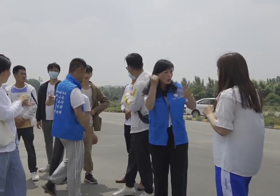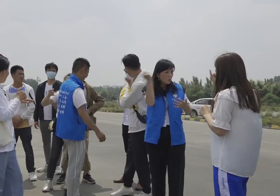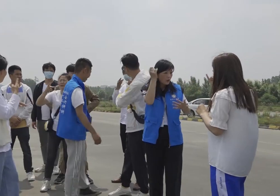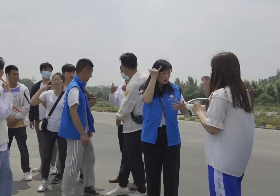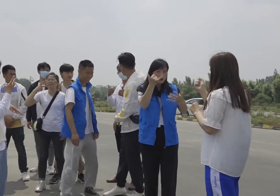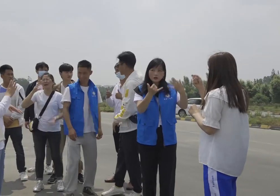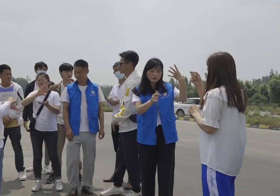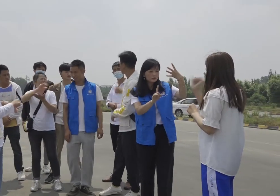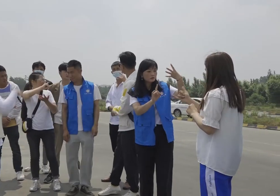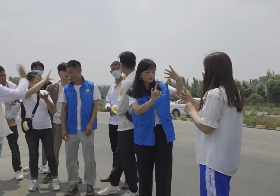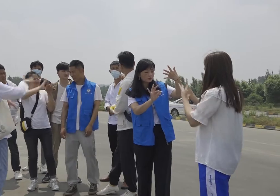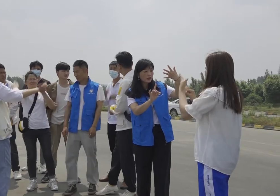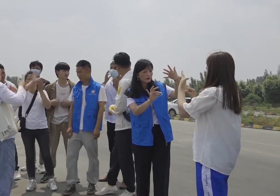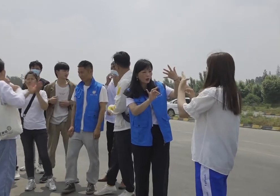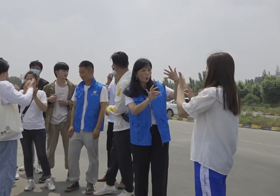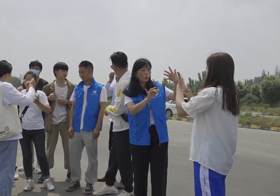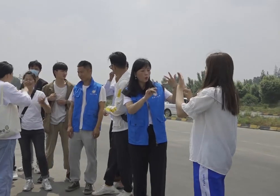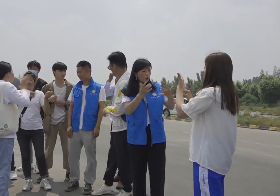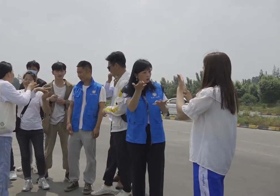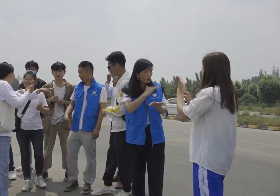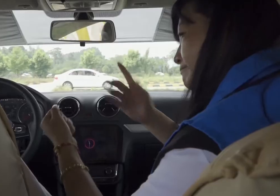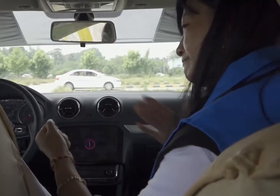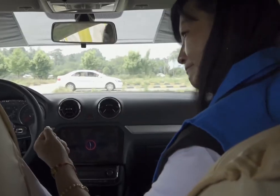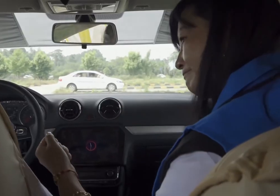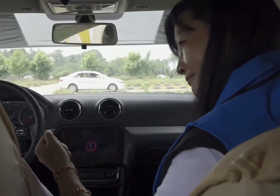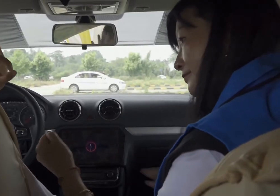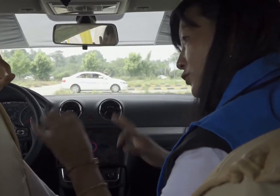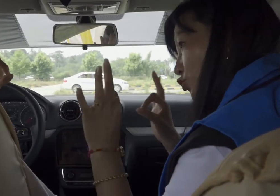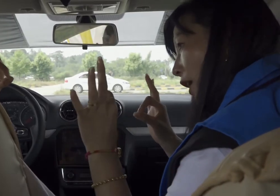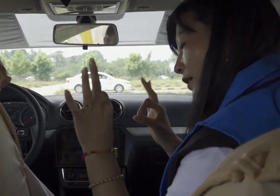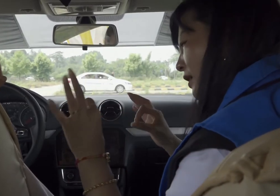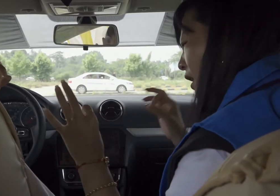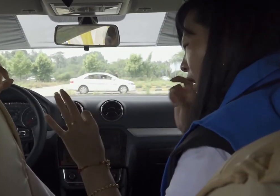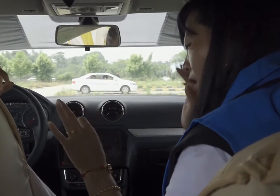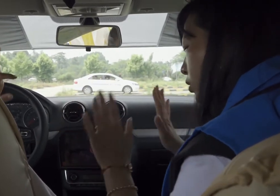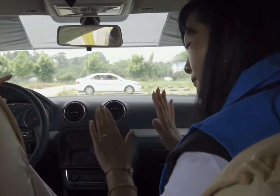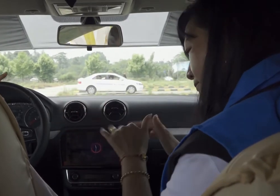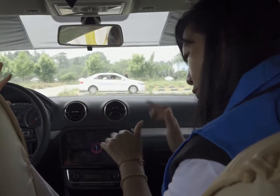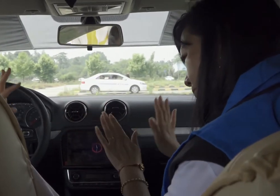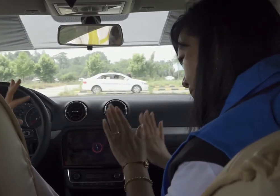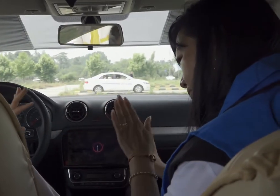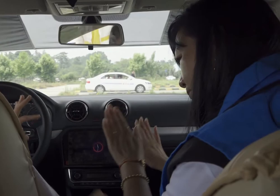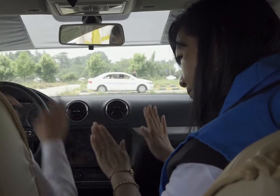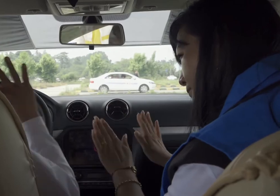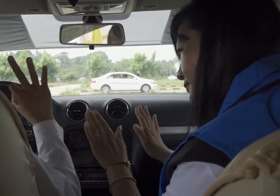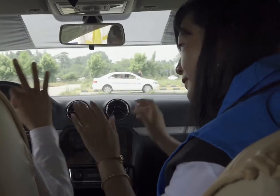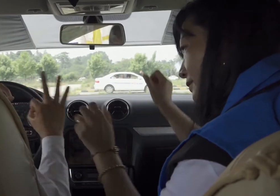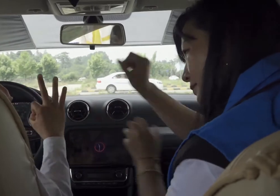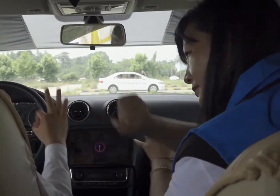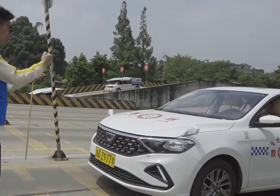他们全部都是成都残疾驾校的学员。成都残疾驾校是一所专招残障人士学车的驾校，自